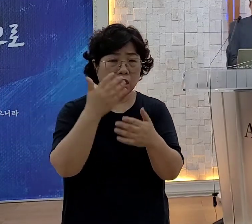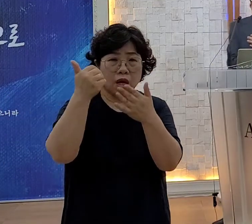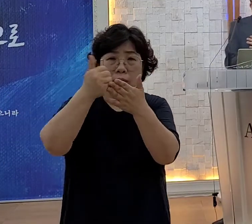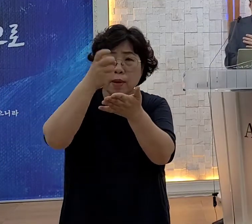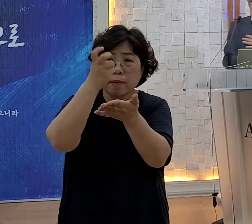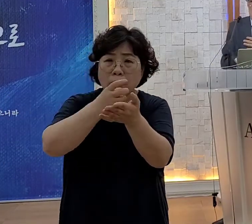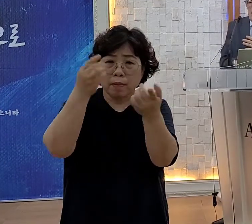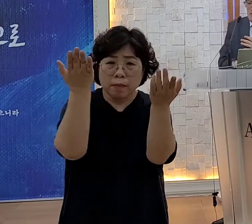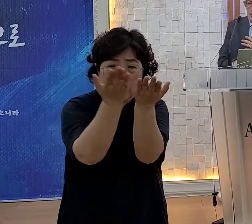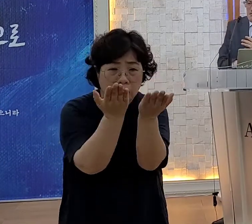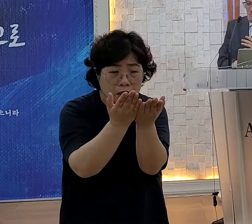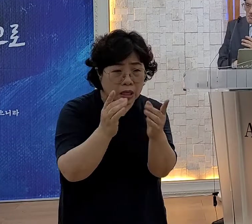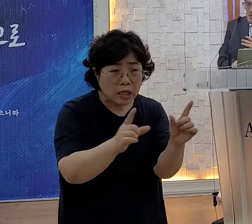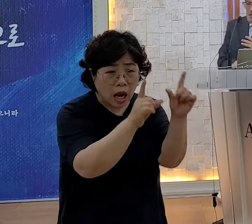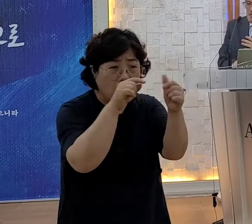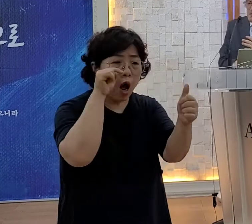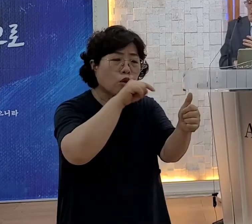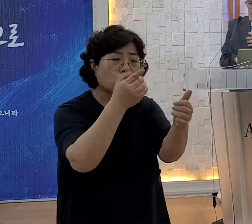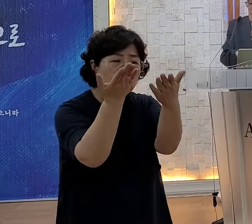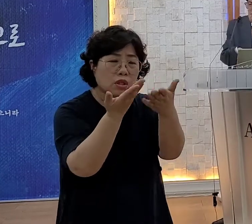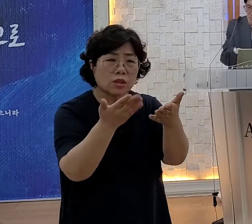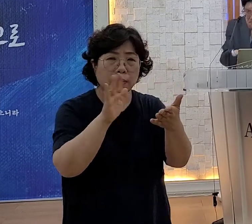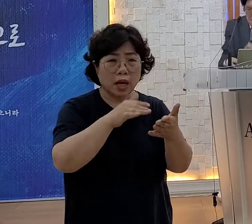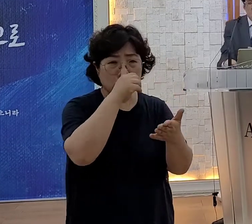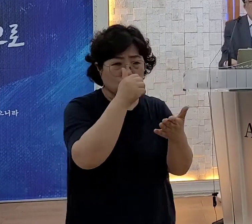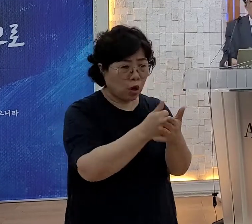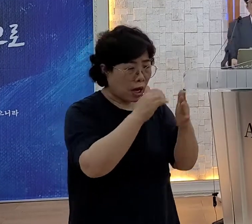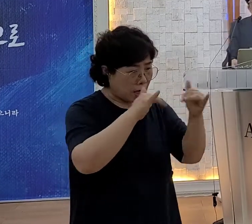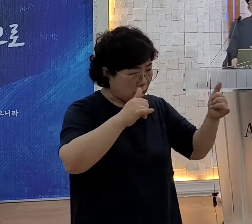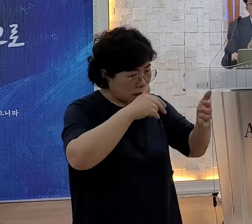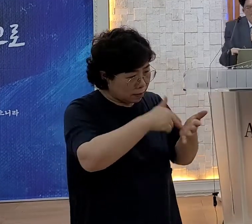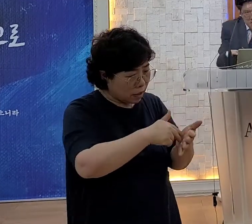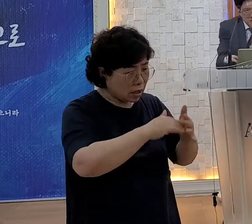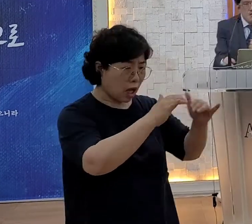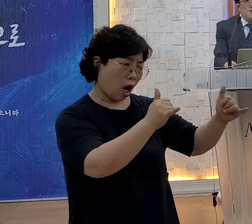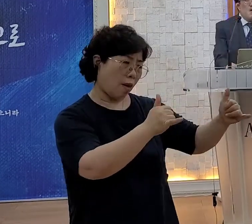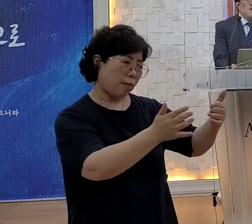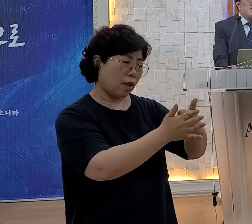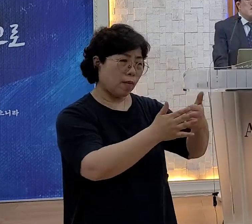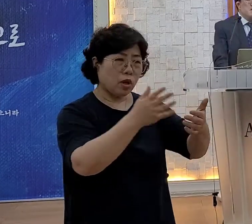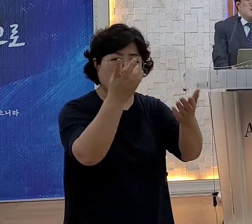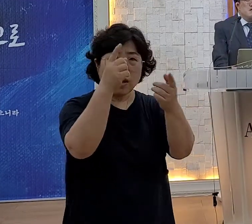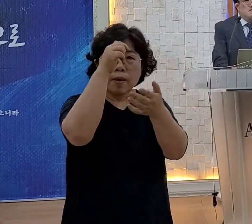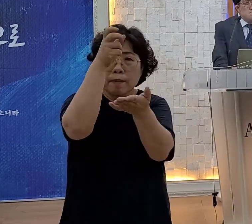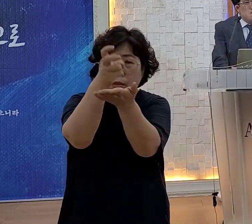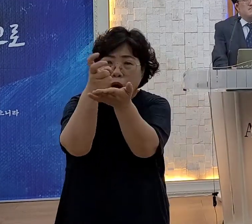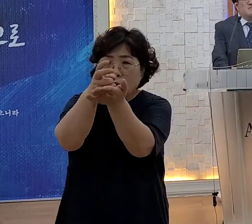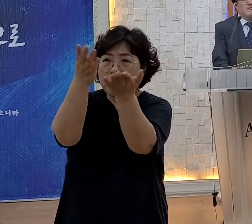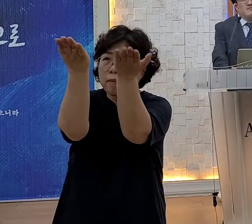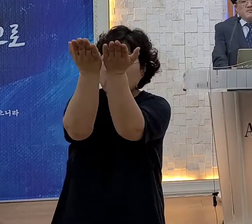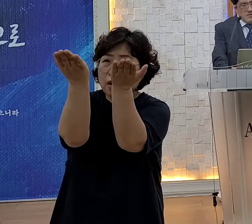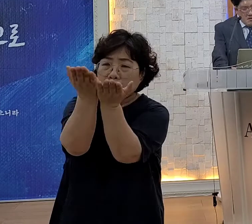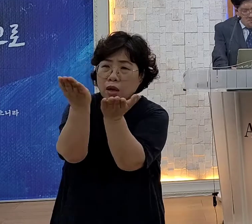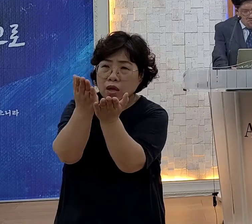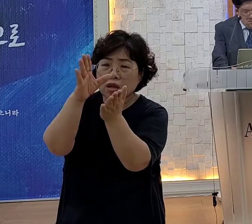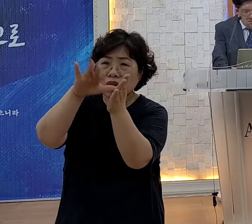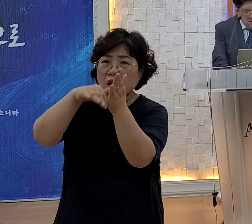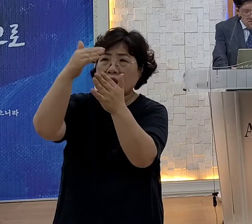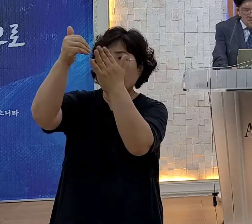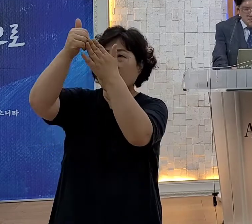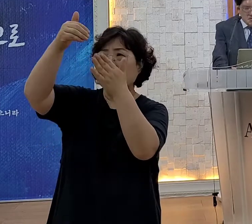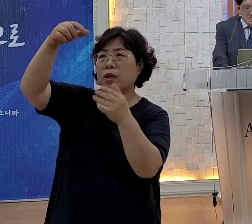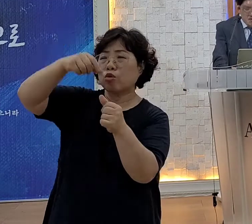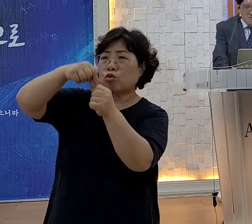인간은 이미 죄가 가득한 존재라. 그래서 율법 갖고는 도저히 이 하나님의 의에 이룰 수가 없는 거예요. 그래서